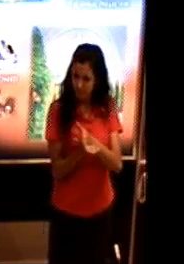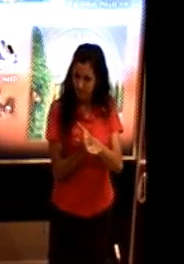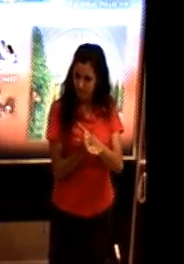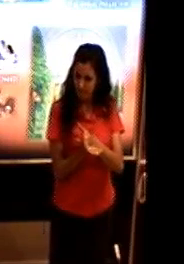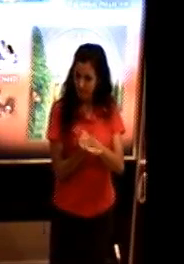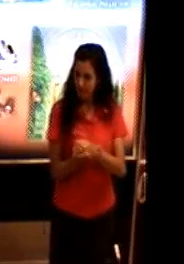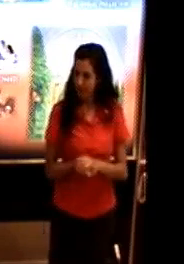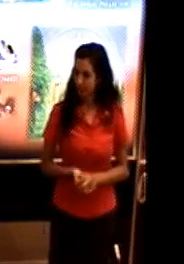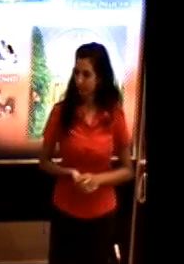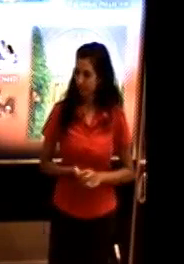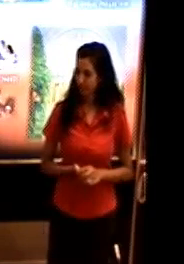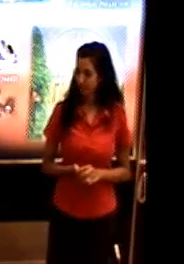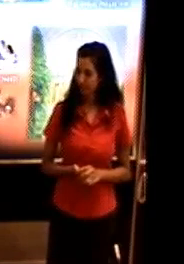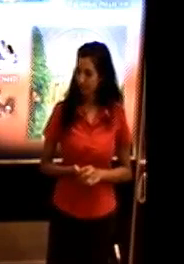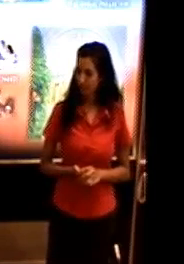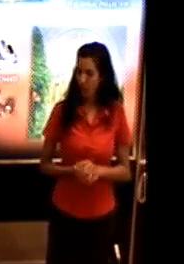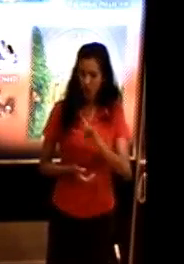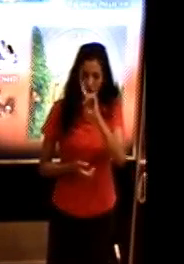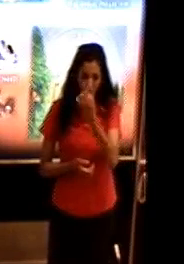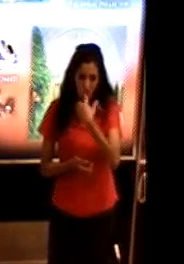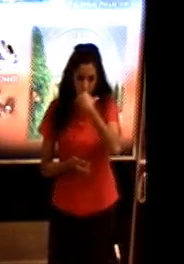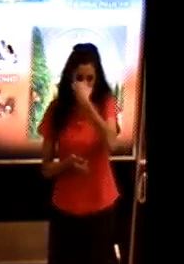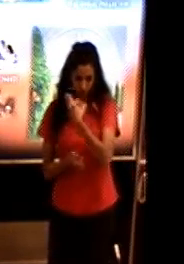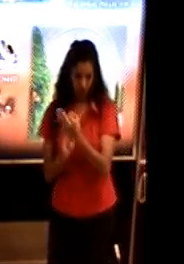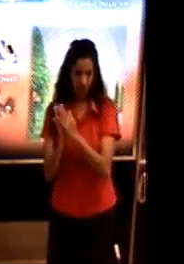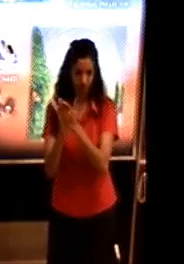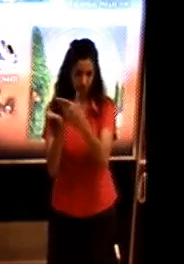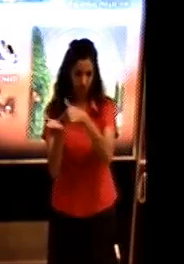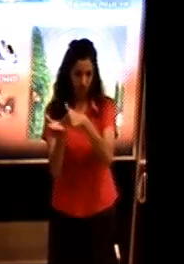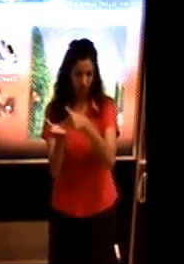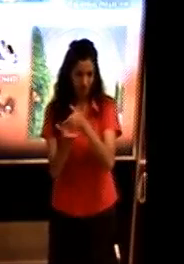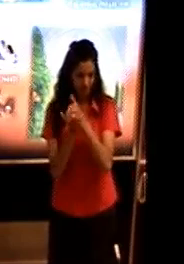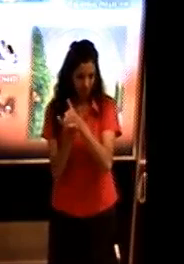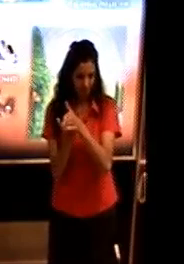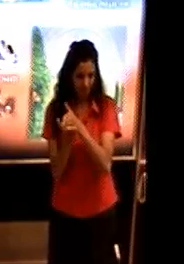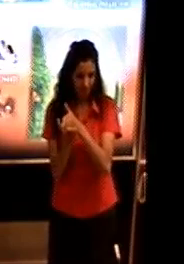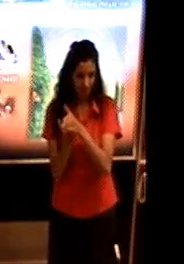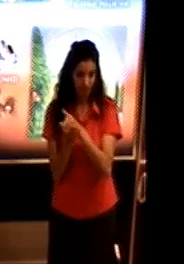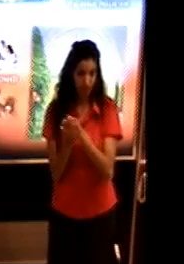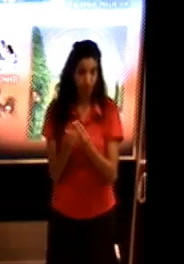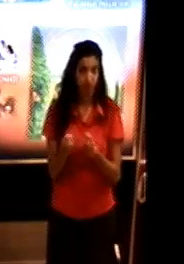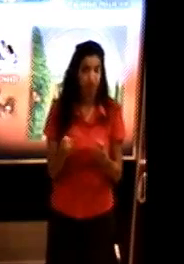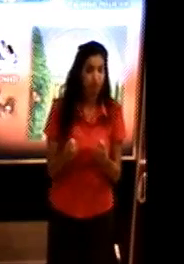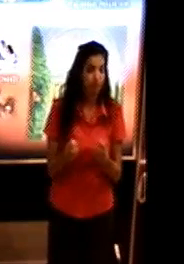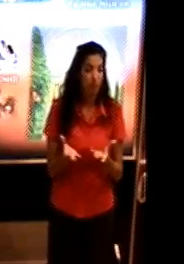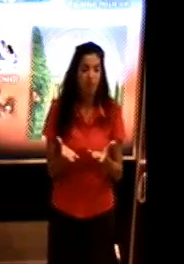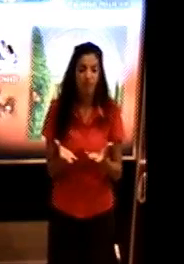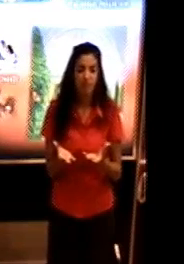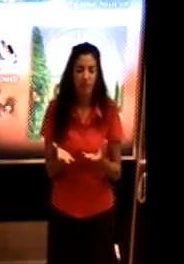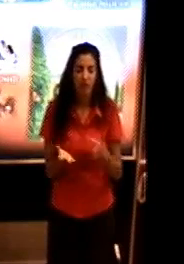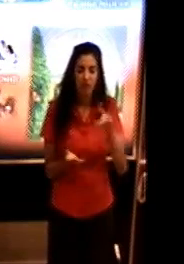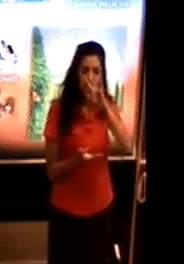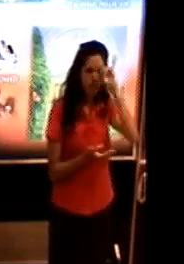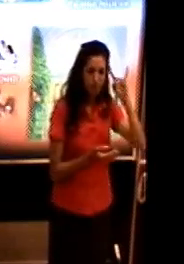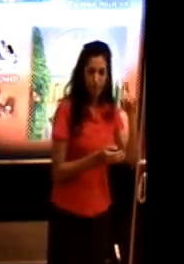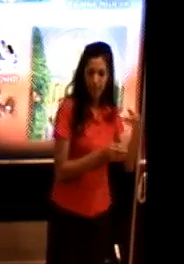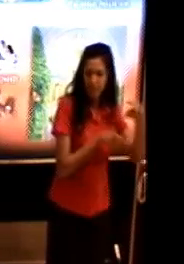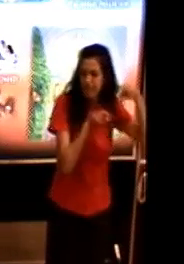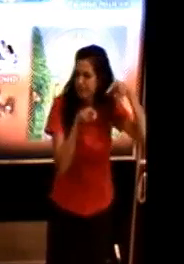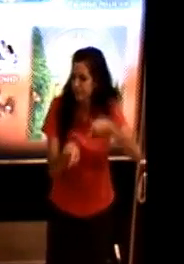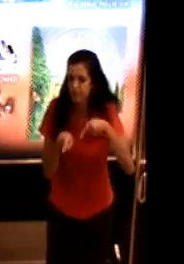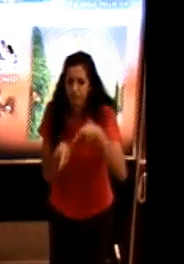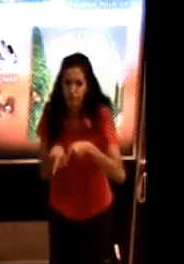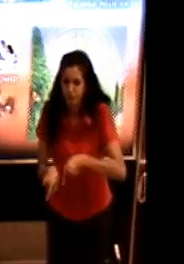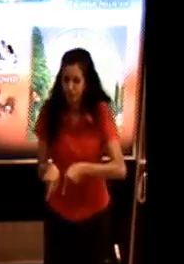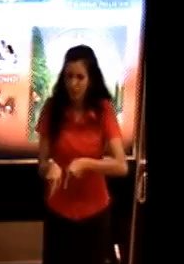Estamos aferrándonos de la única verdad, porque el asalto satánico más grande del mundo habrá de caer dentro de poco tiempo sobre